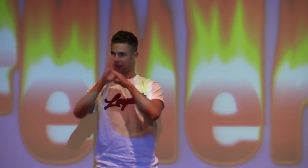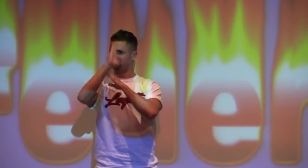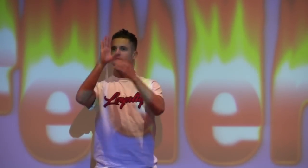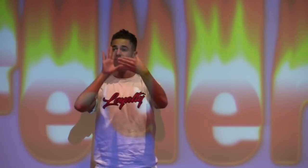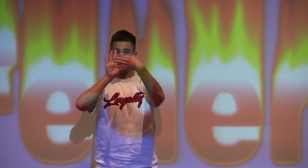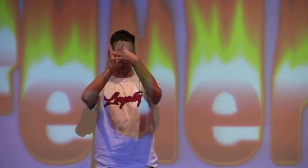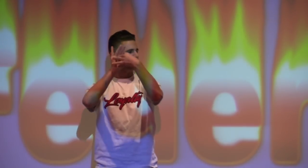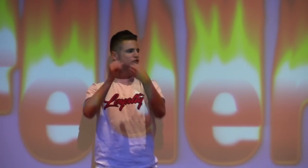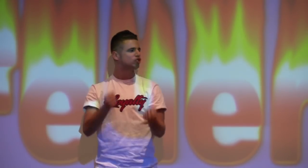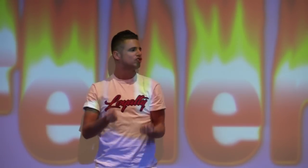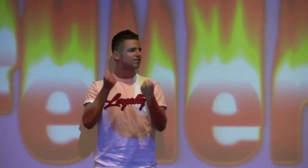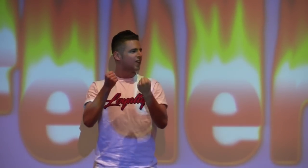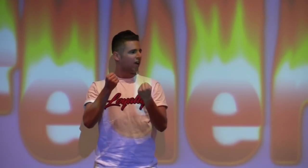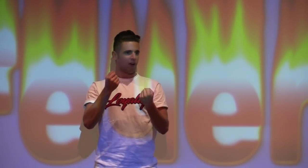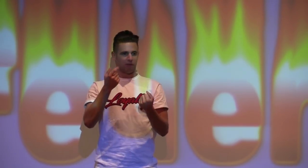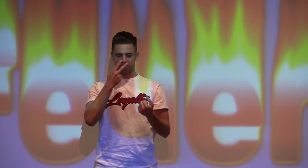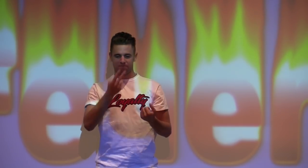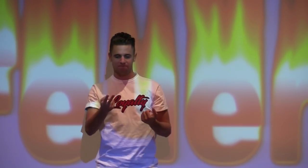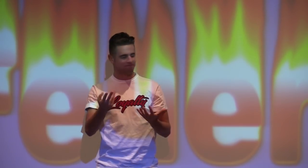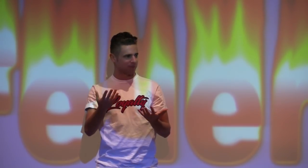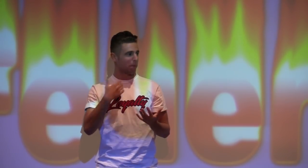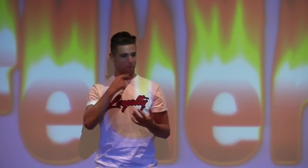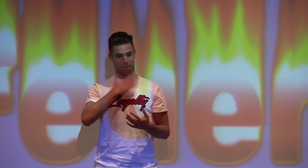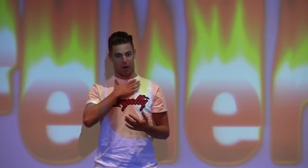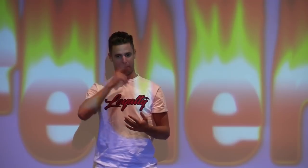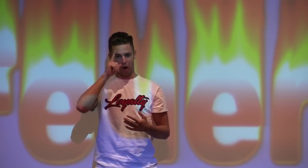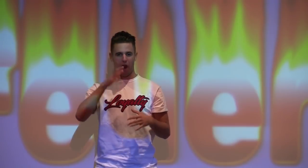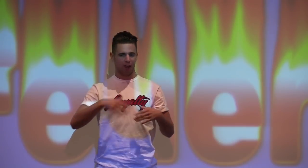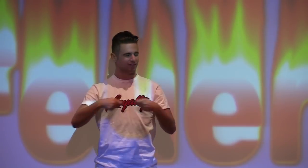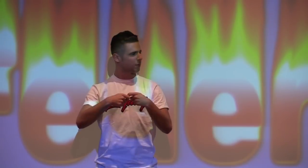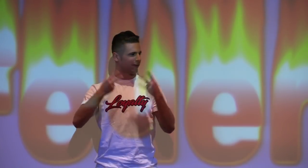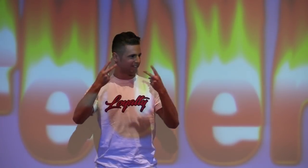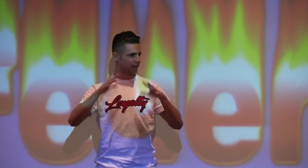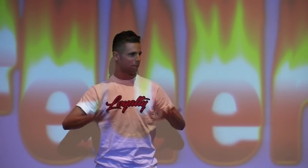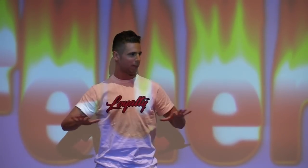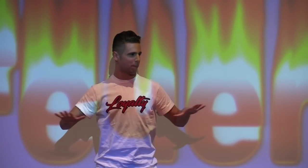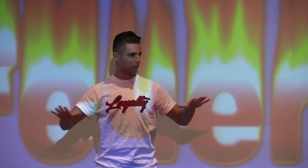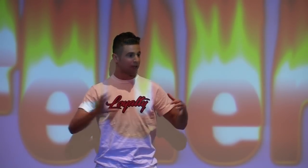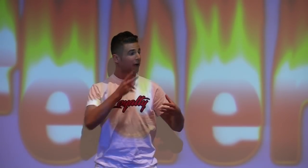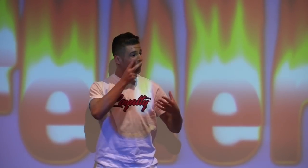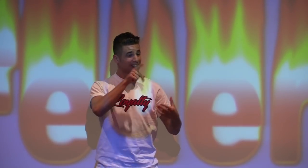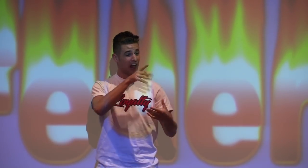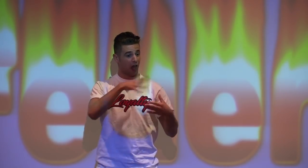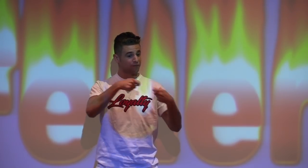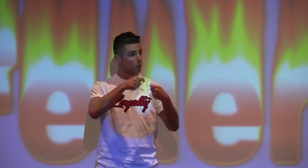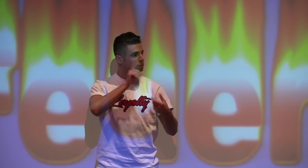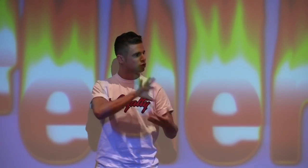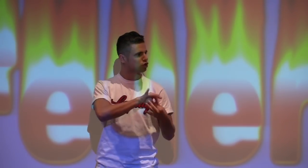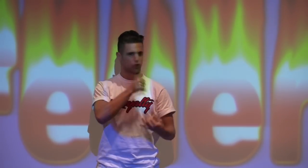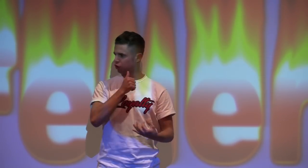Auf eigene Faust da irgendwas umzusetzen, ist natürlich schwierig. Ne? Da braucht man schon Leute um sich herum und dementsprechend ist so ein Landesverband eben